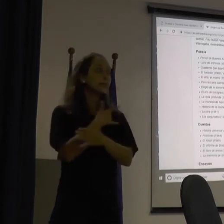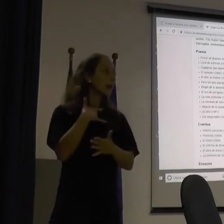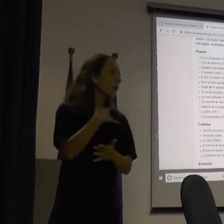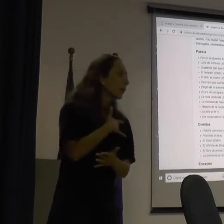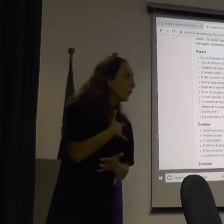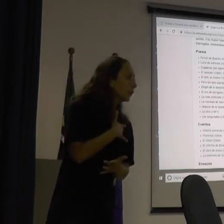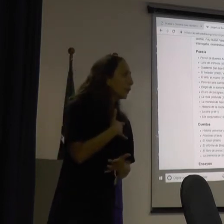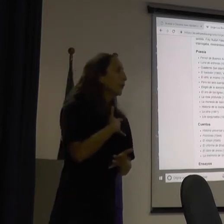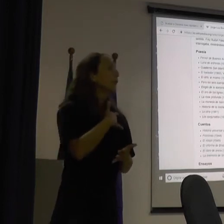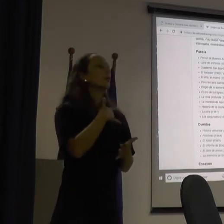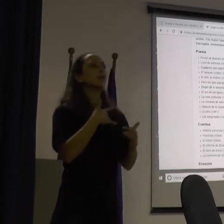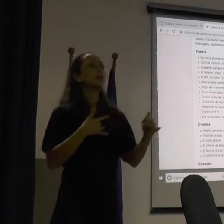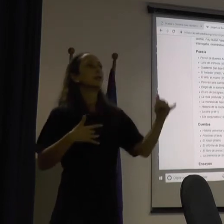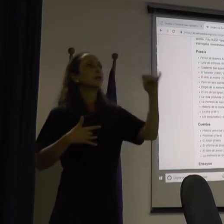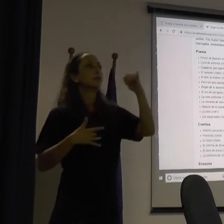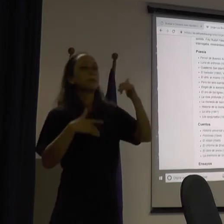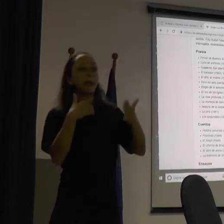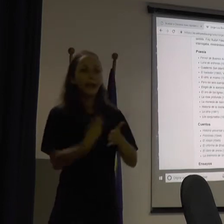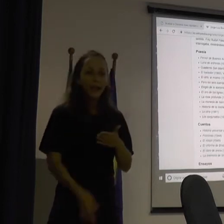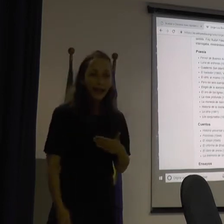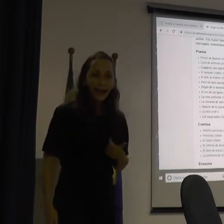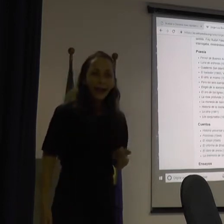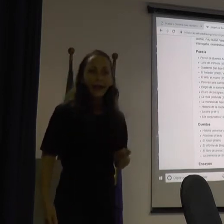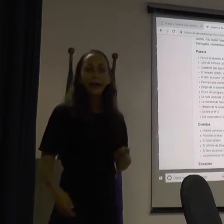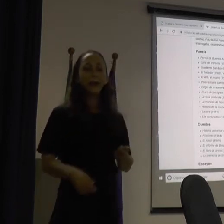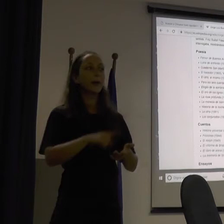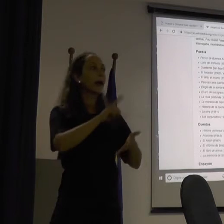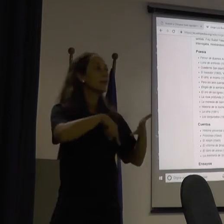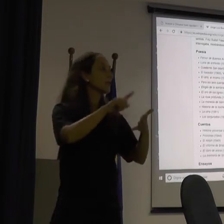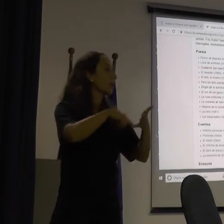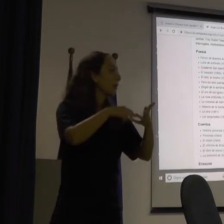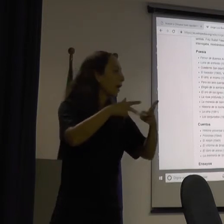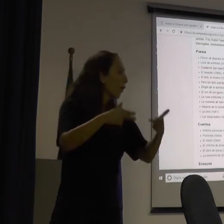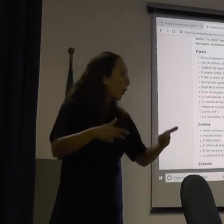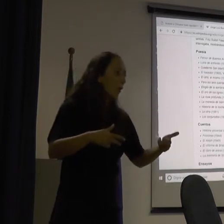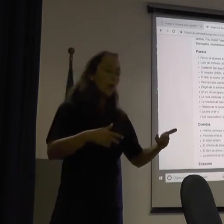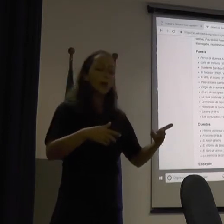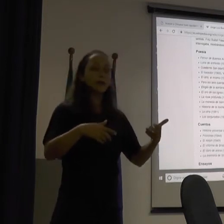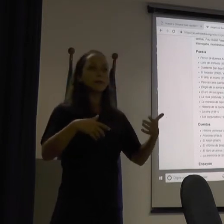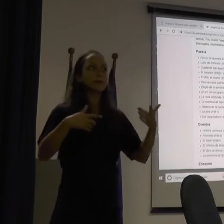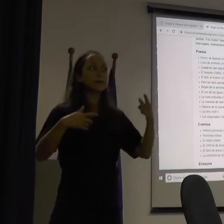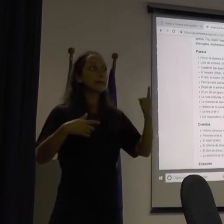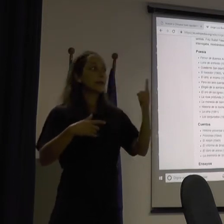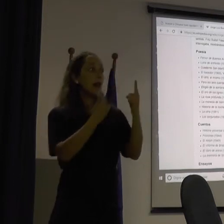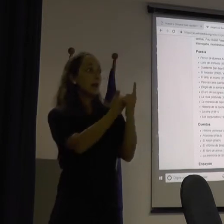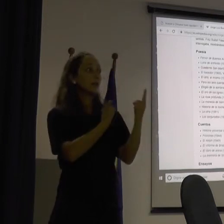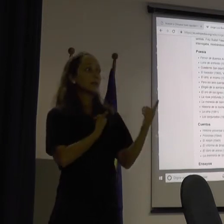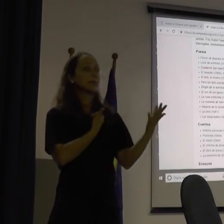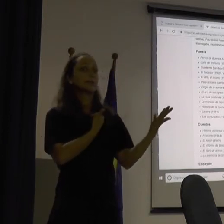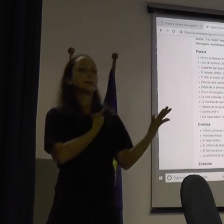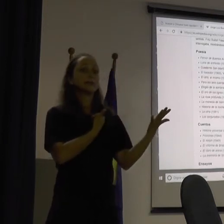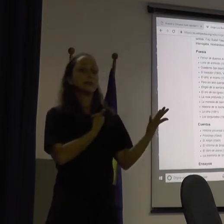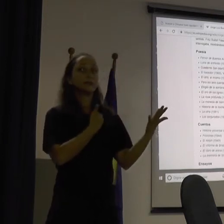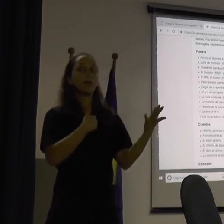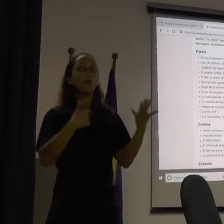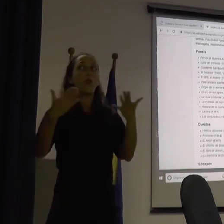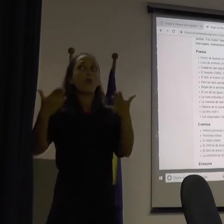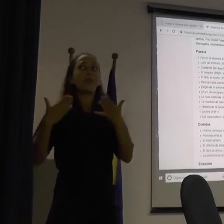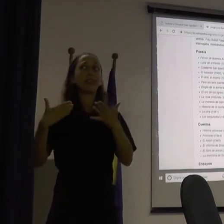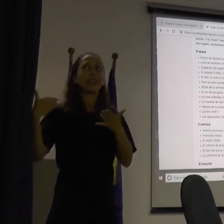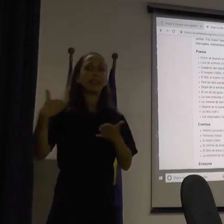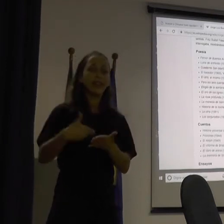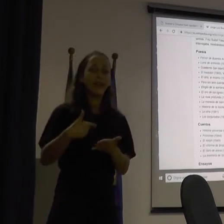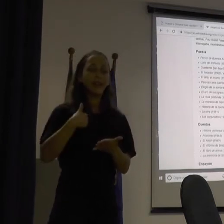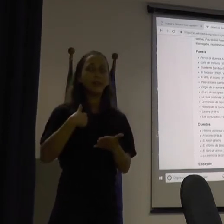perdeu o avião, às vezes anularam, uma série de motivos. E é muito difícil depois você convidar alguém. Como é que você